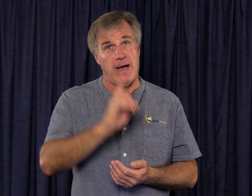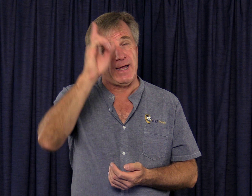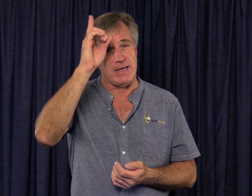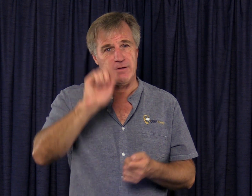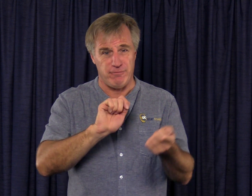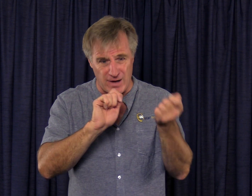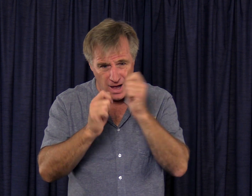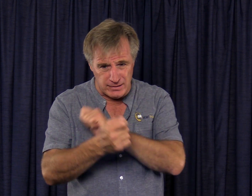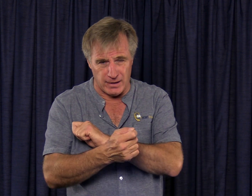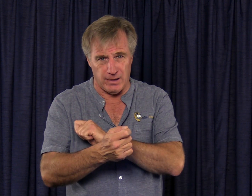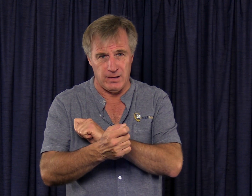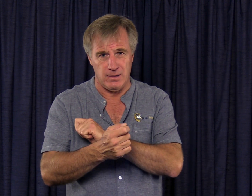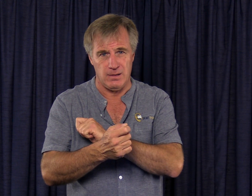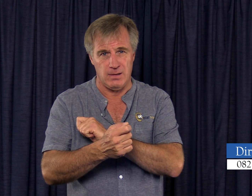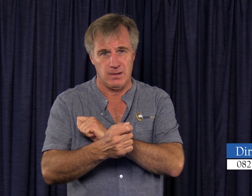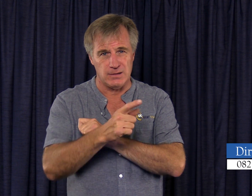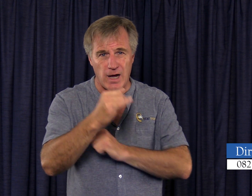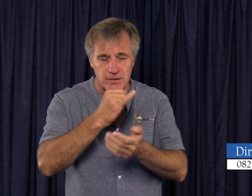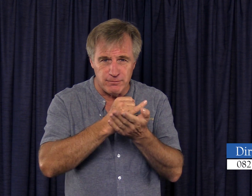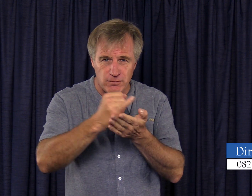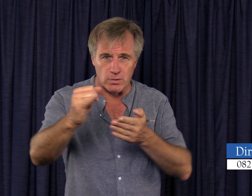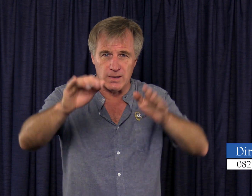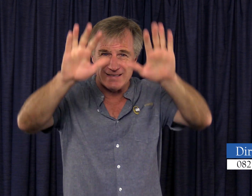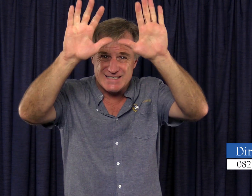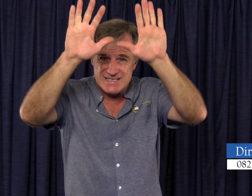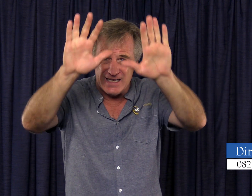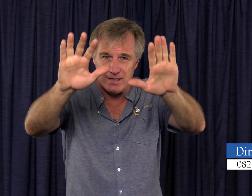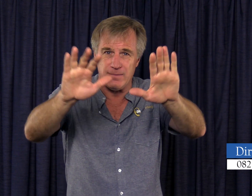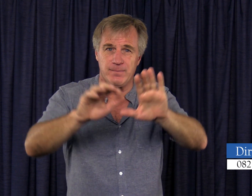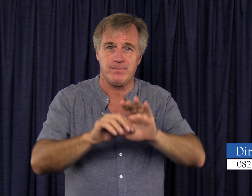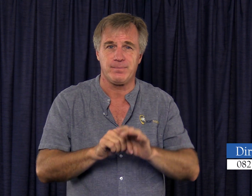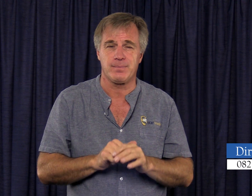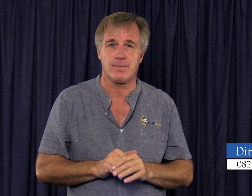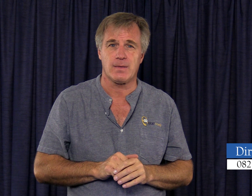Hy verander daardie vloek in seën.